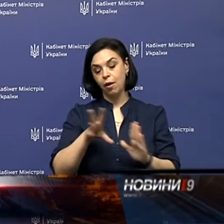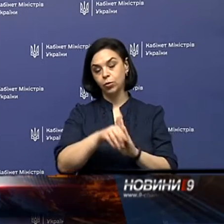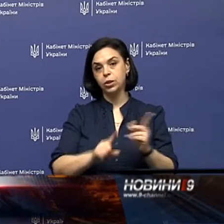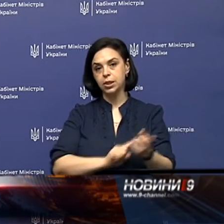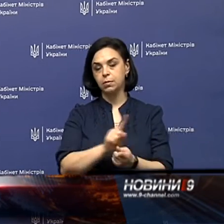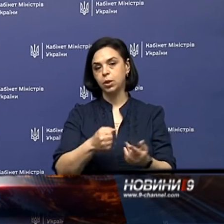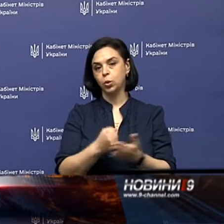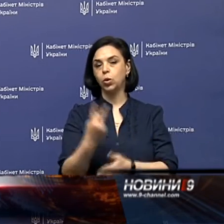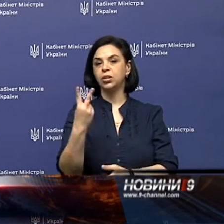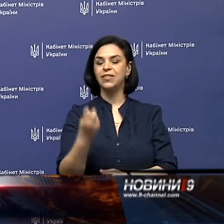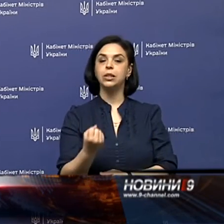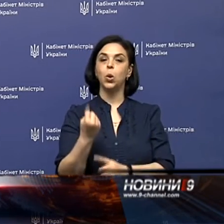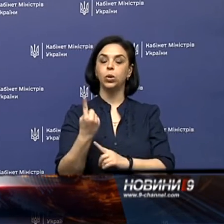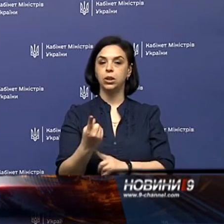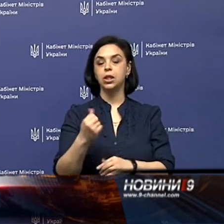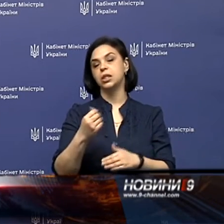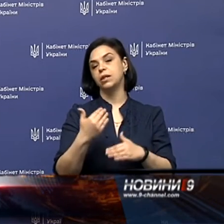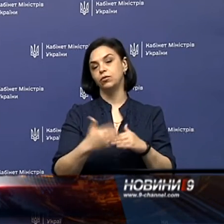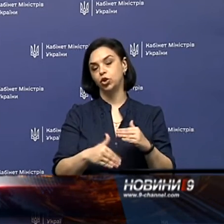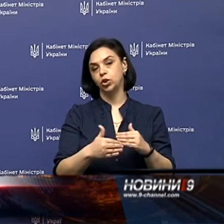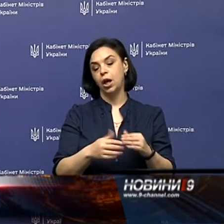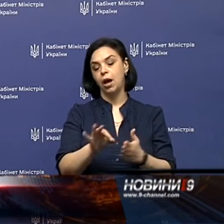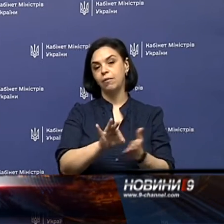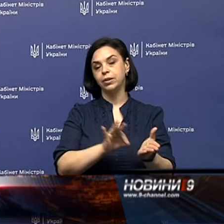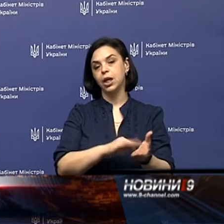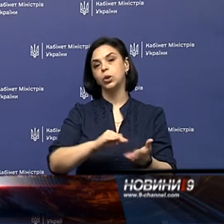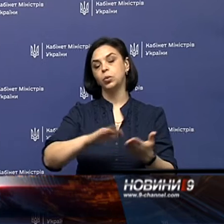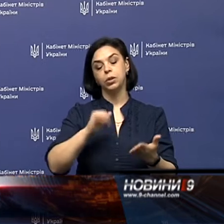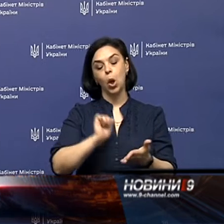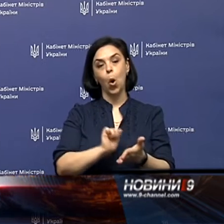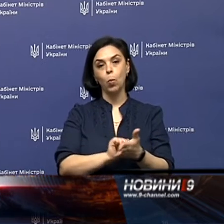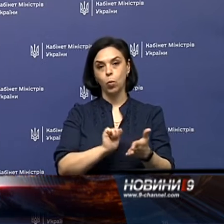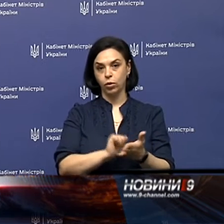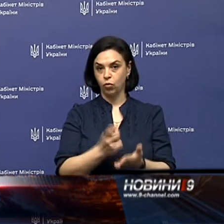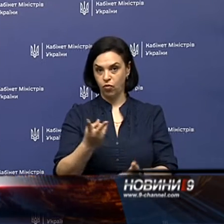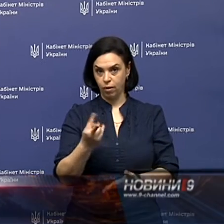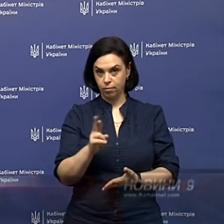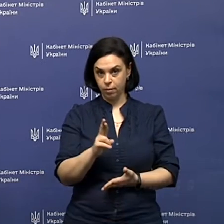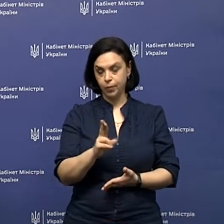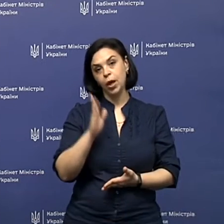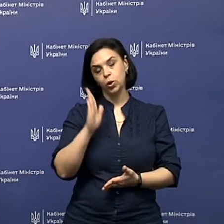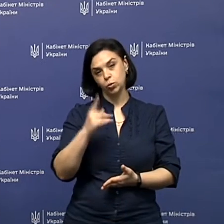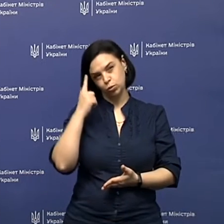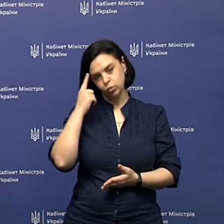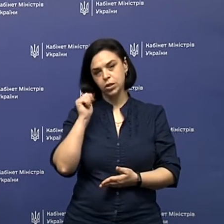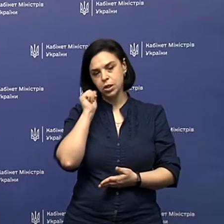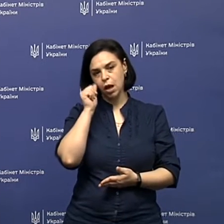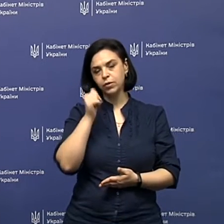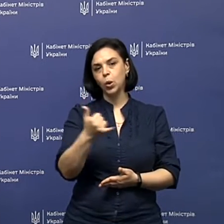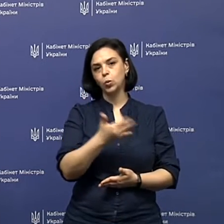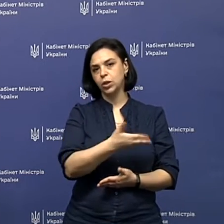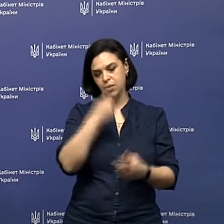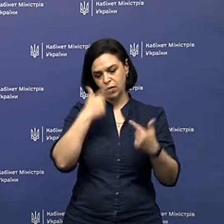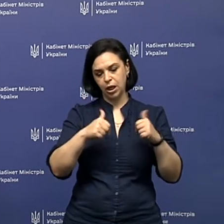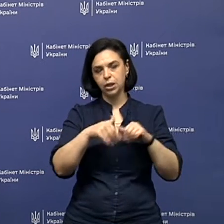зміни до 211-ї, і вже відразу після опублікування, думаю, що завтра, в нас в